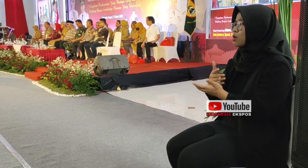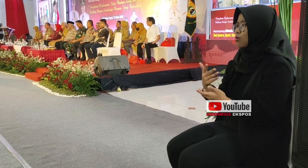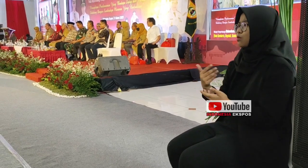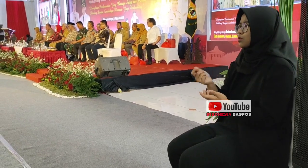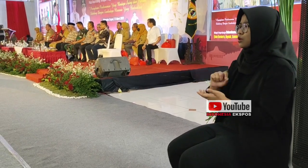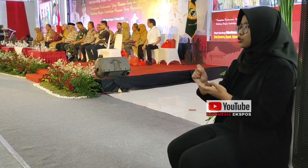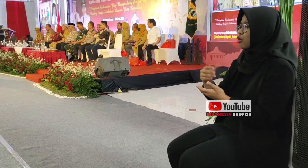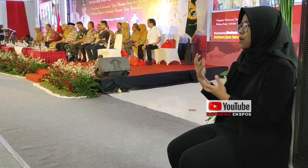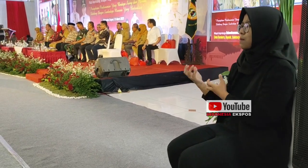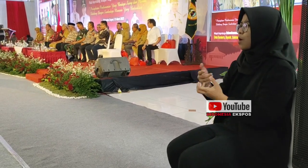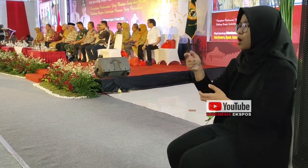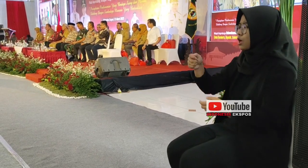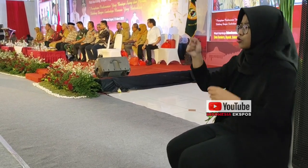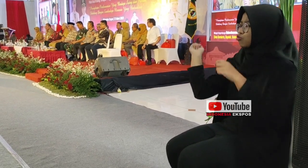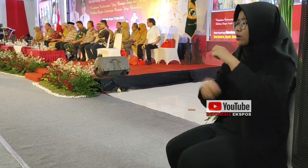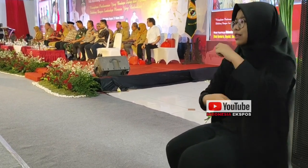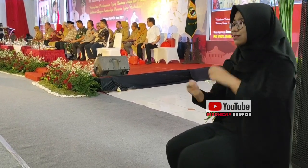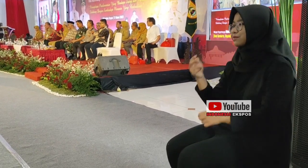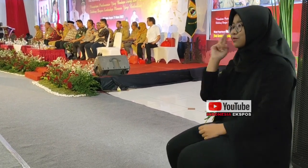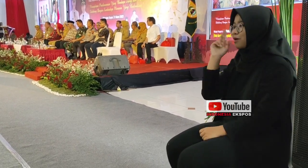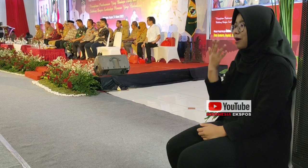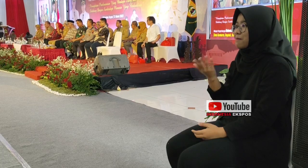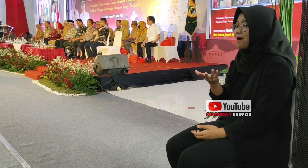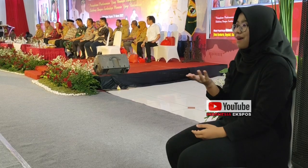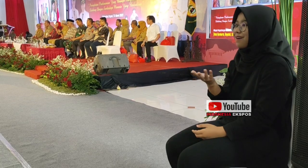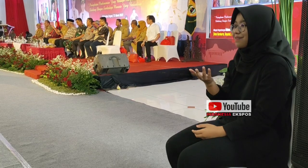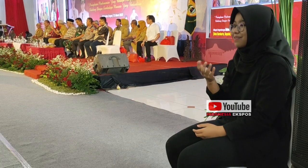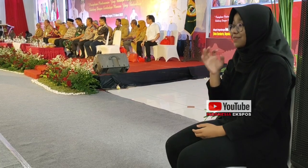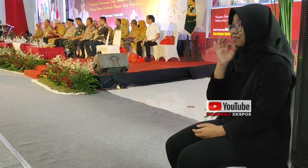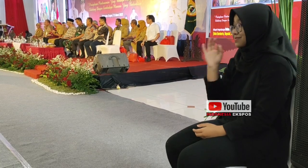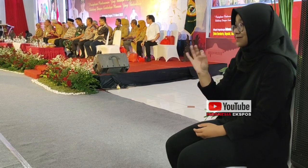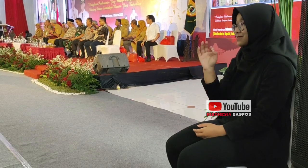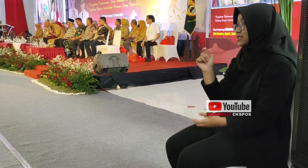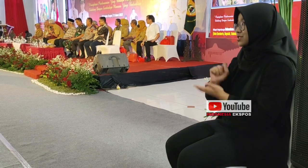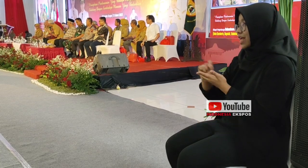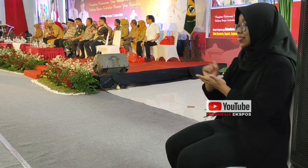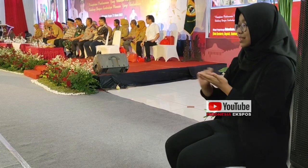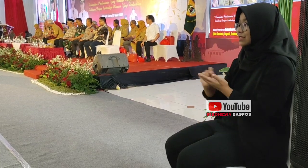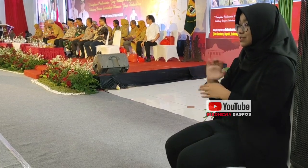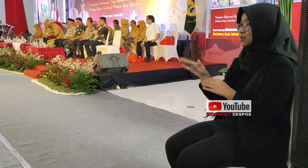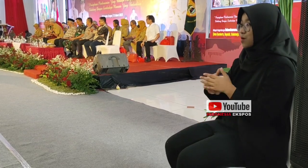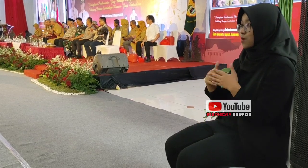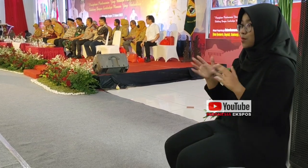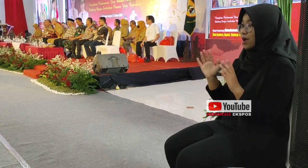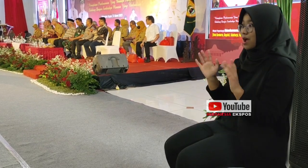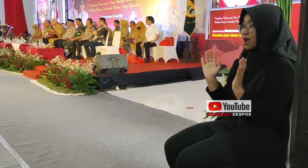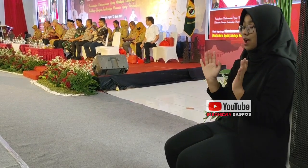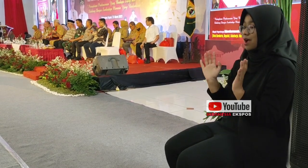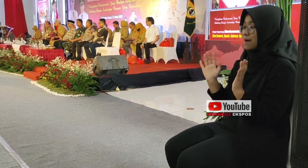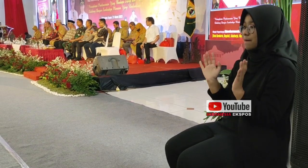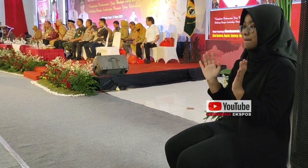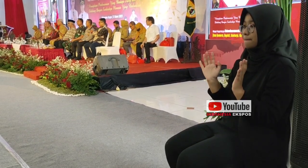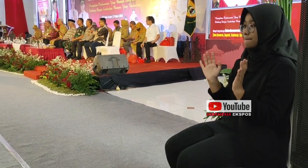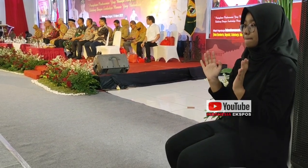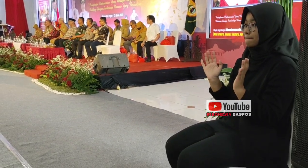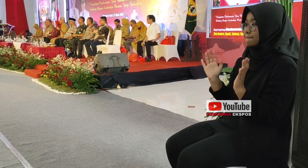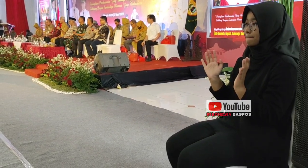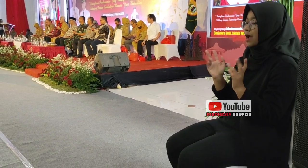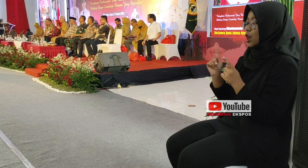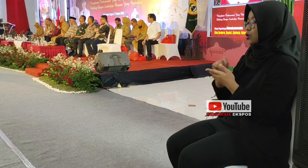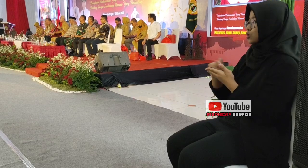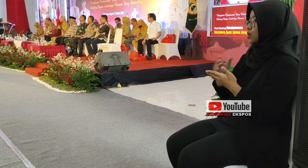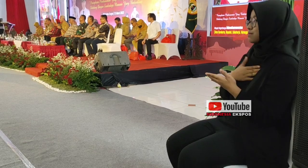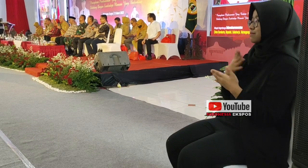kurang kerjaan ya pak. Oke, ini dicatati semua ya tadi ya. Yang apa kita, namanya? Tangan alhamdulillah buat tenang.